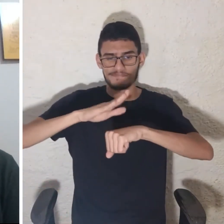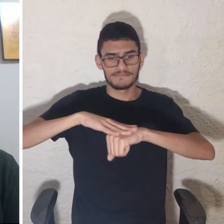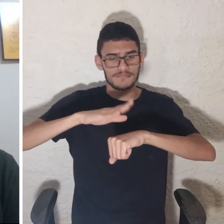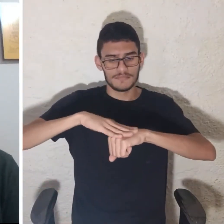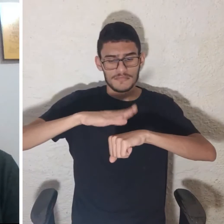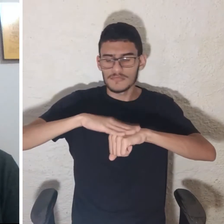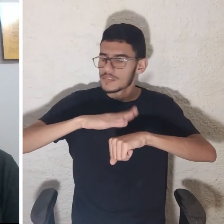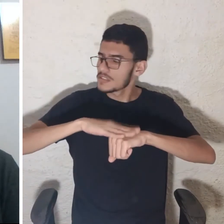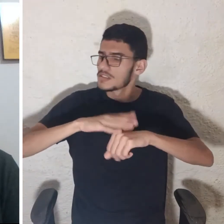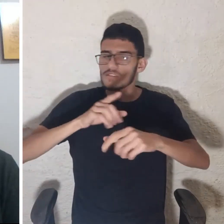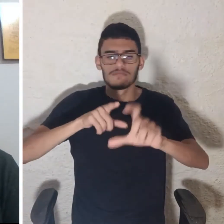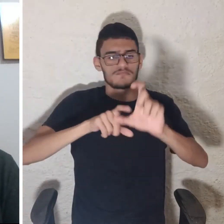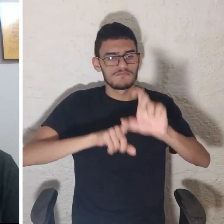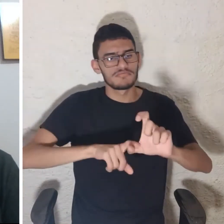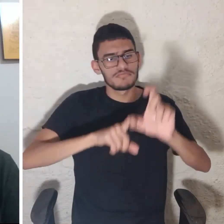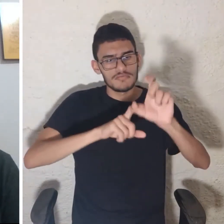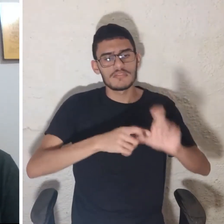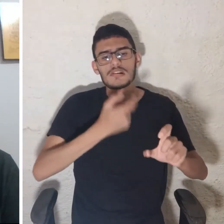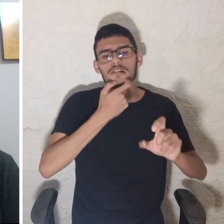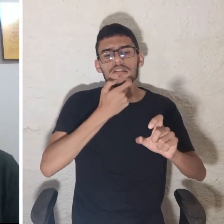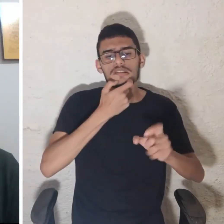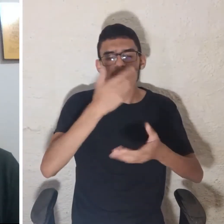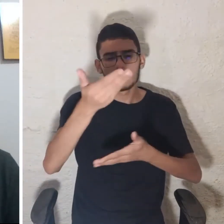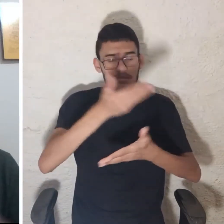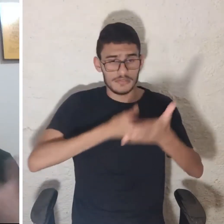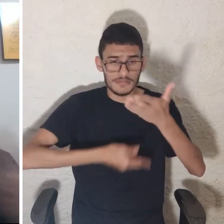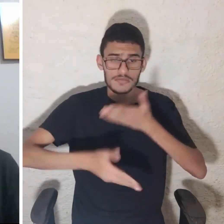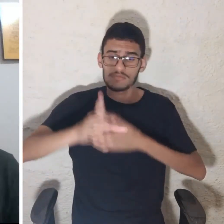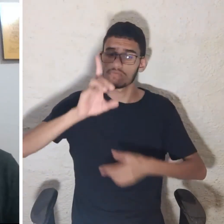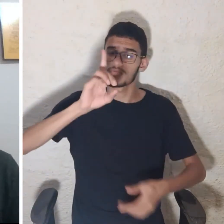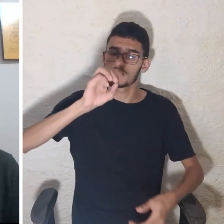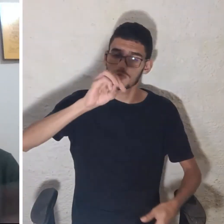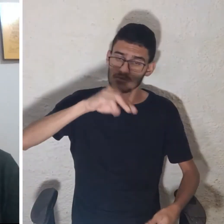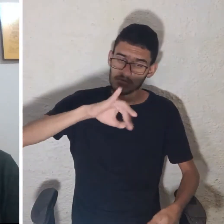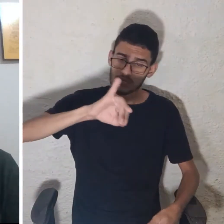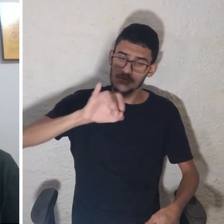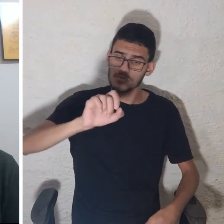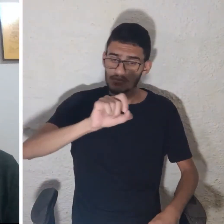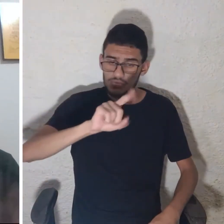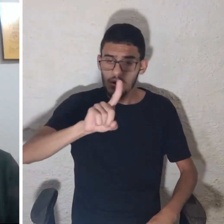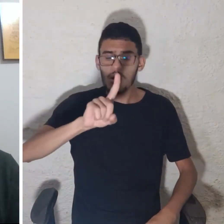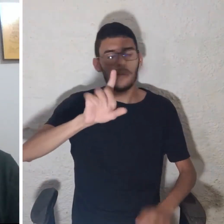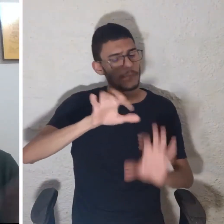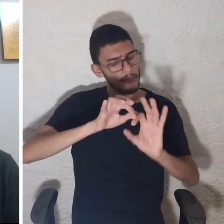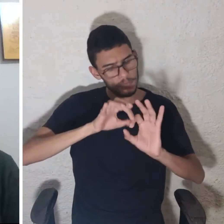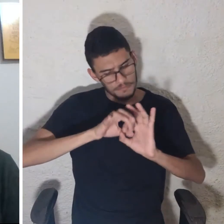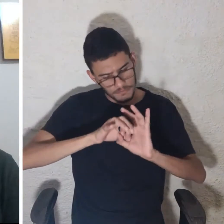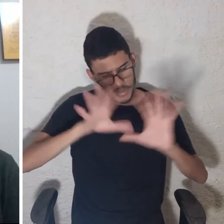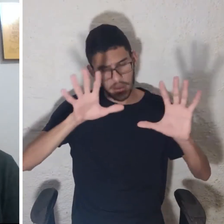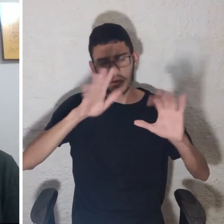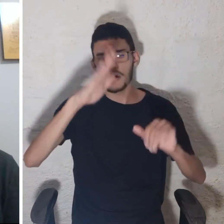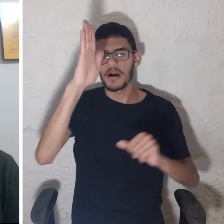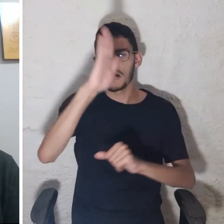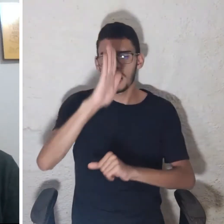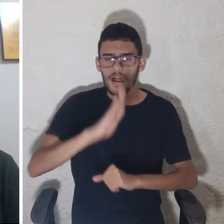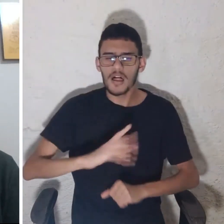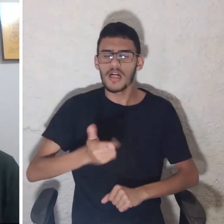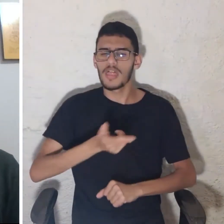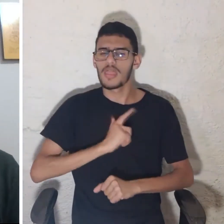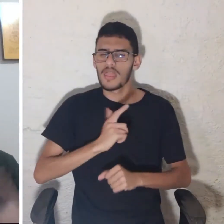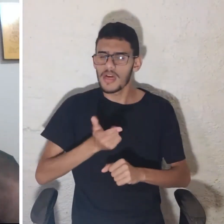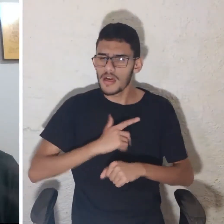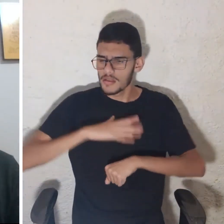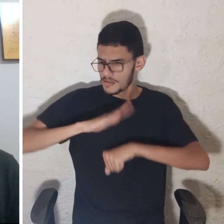dependente deles, né? Muito dependente dos produtos ingleses. O Dom João permitiu que o Brasil, foi uma outra coisa importante, permitiu que o Brasil